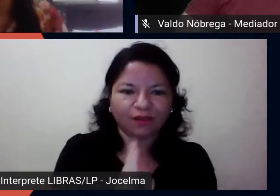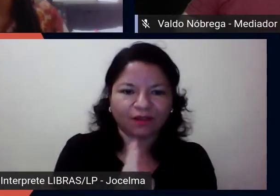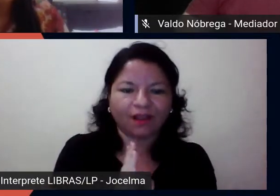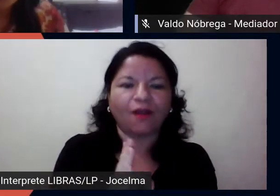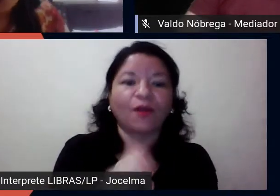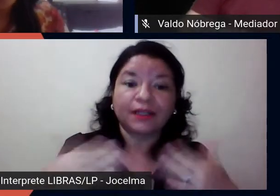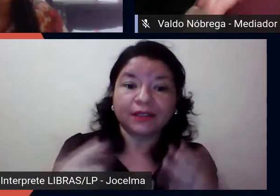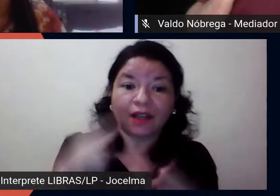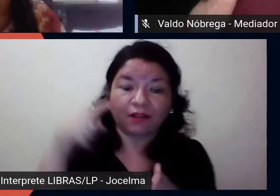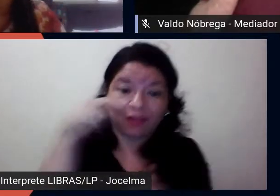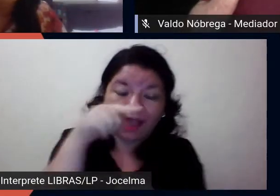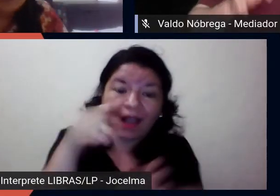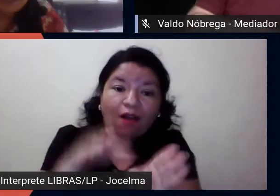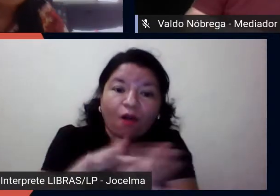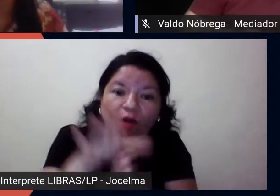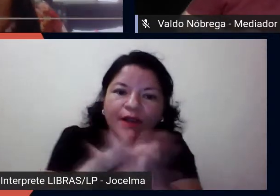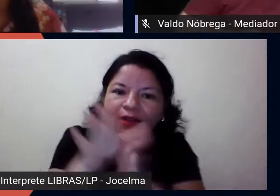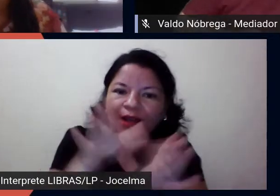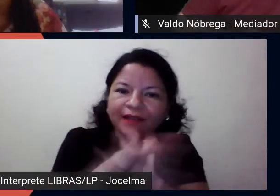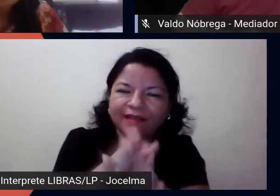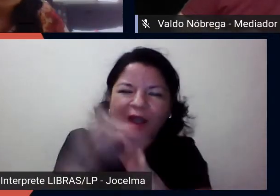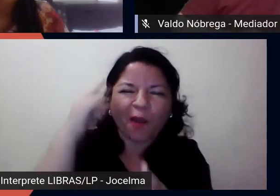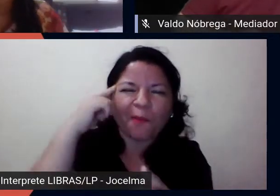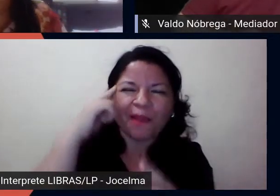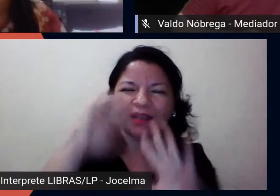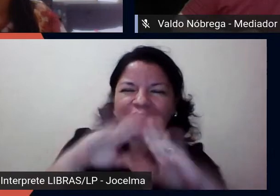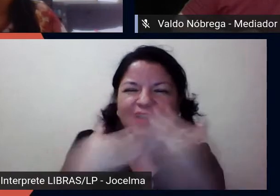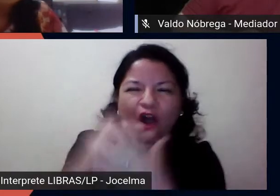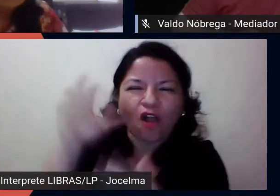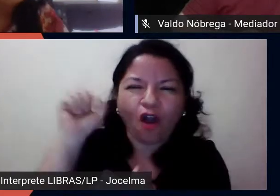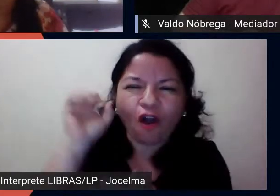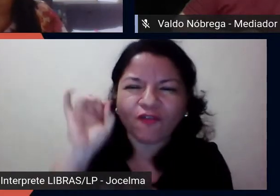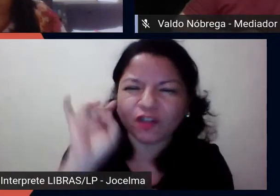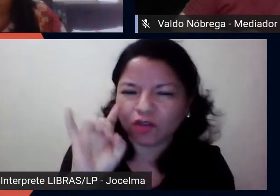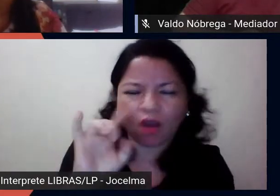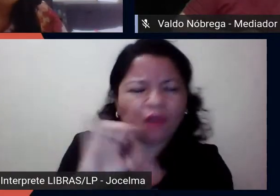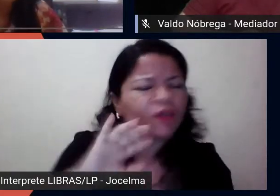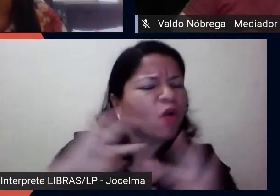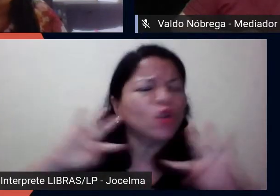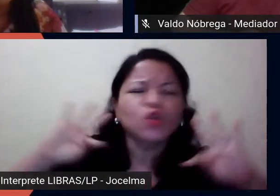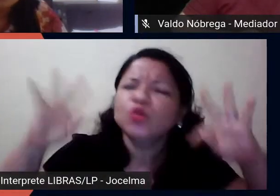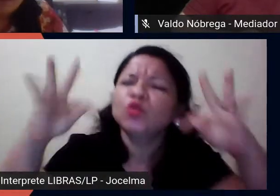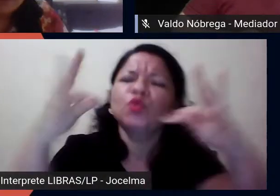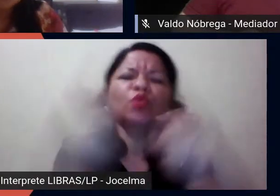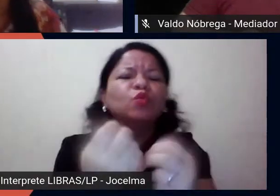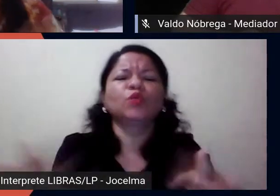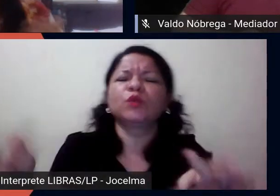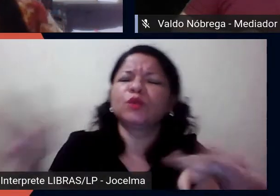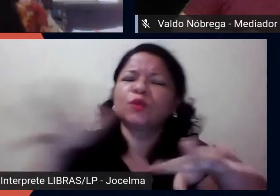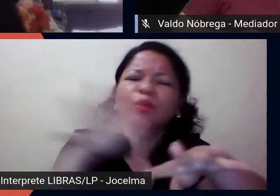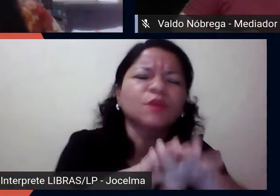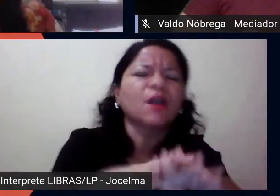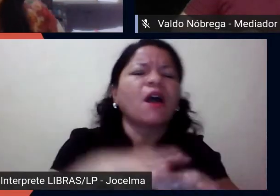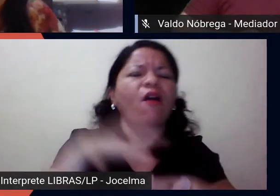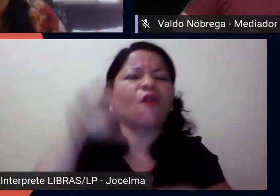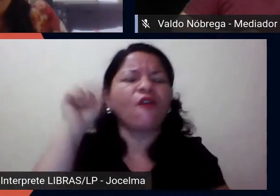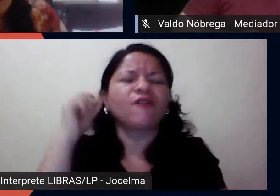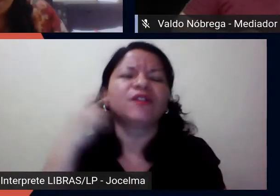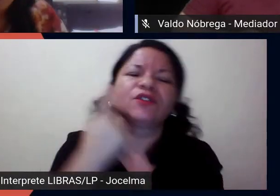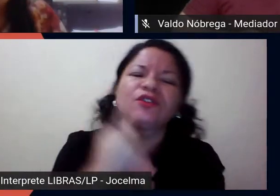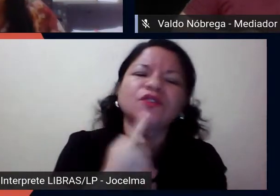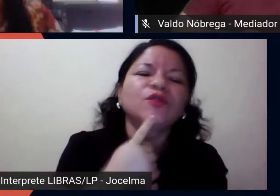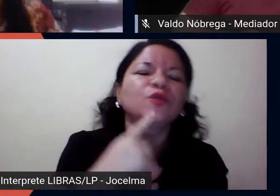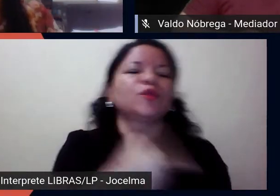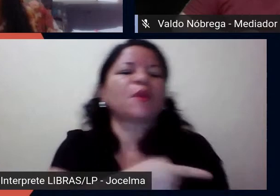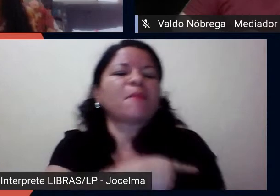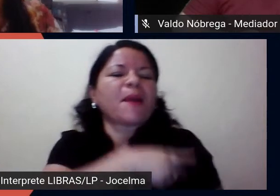tem é para todas as escolas privadas, públicas, educação infantil, fundamental, médio, as escolas bilínguas